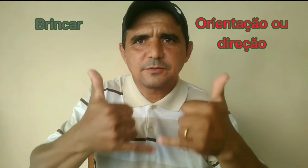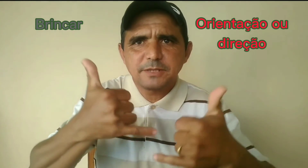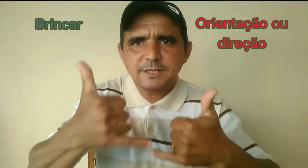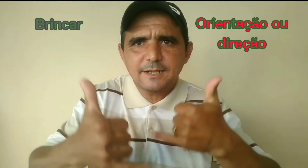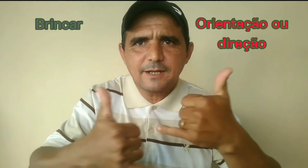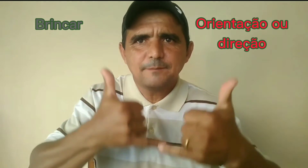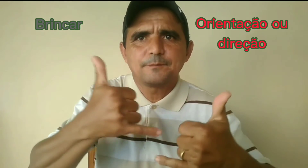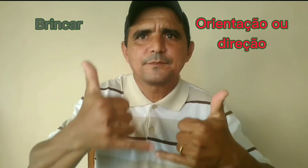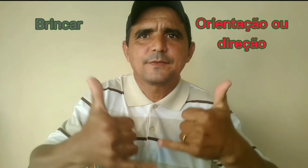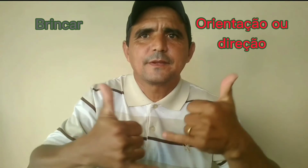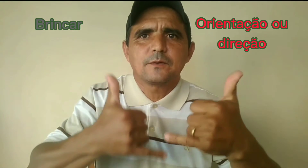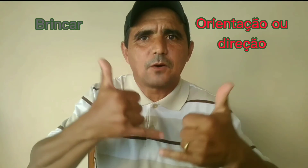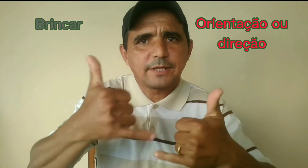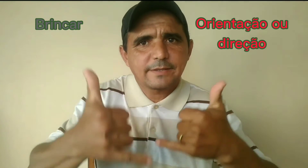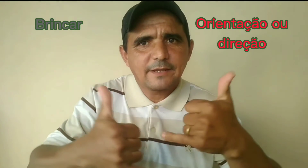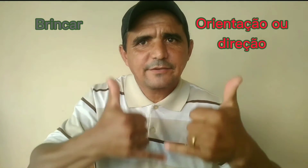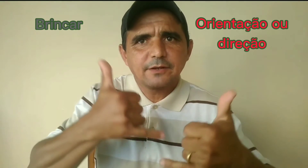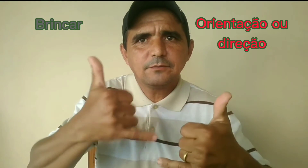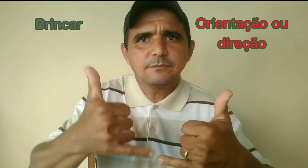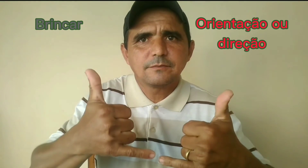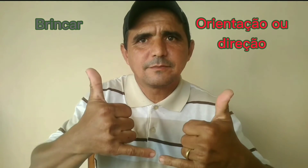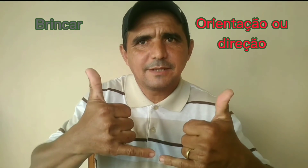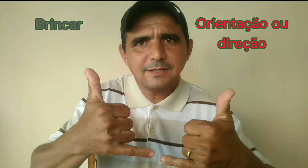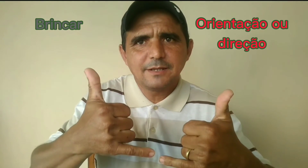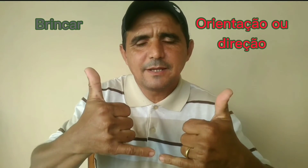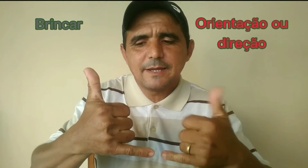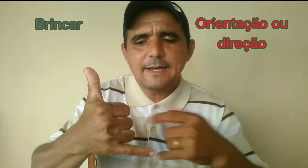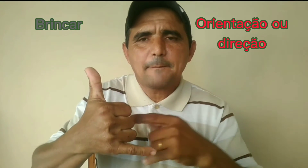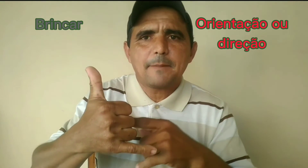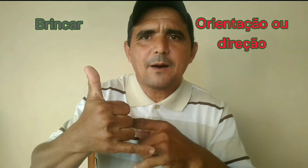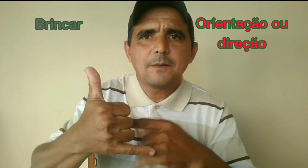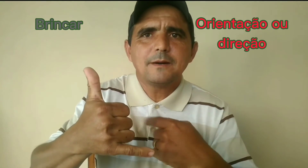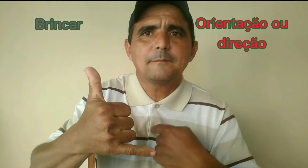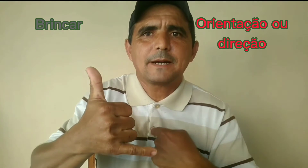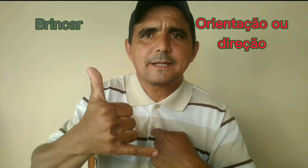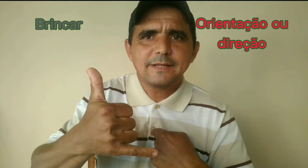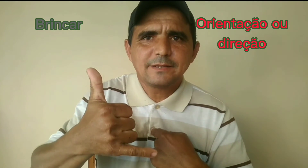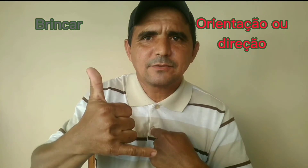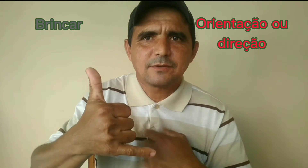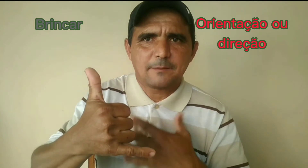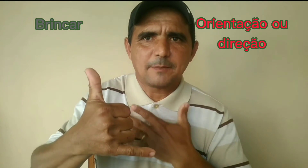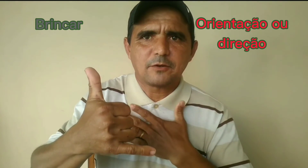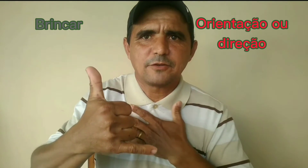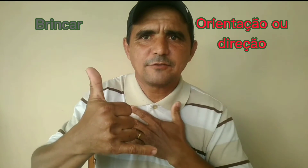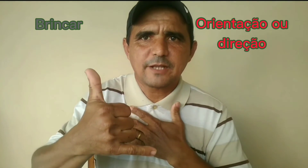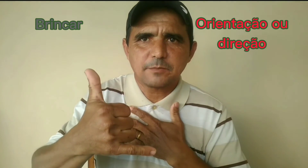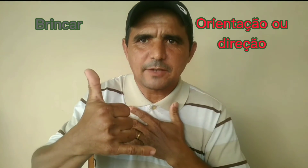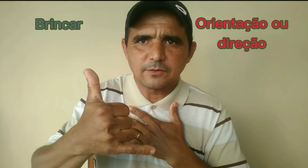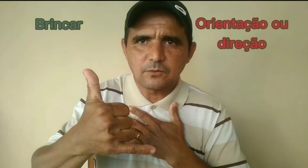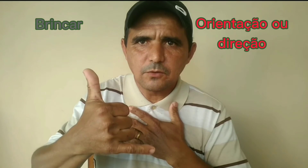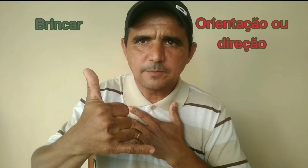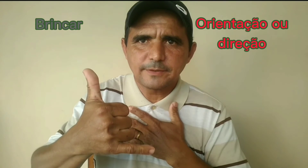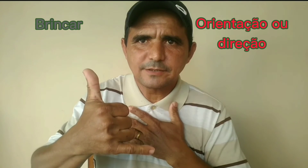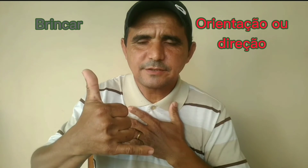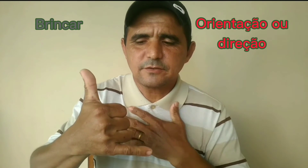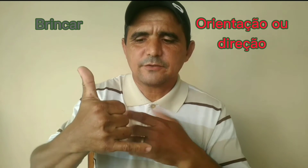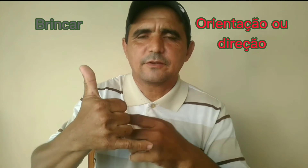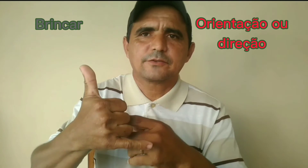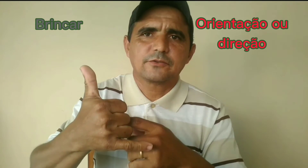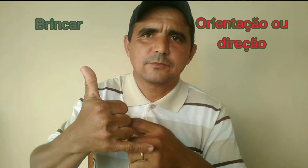de brincar, ou a orientação, né? É a palma para dentro. A palma, quando fica virada para o lado do corpo da gente, nós